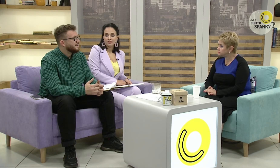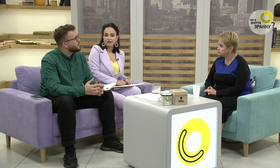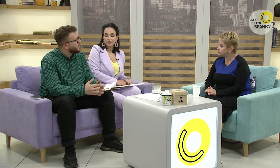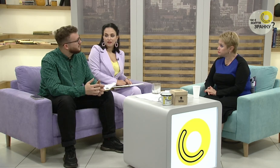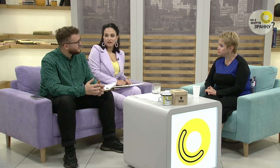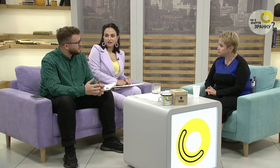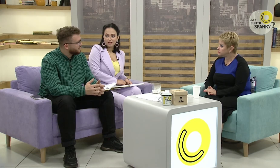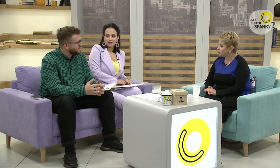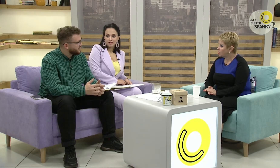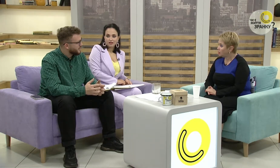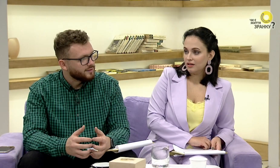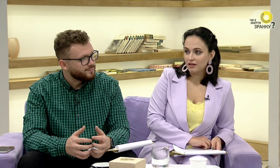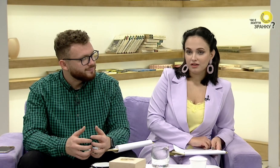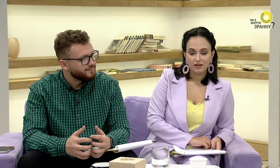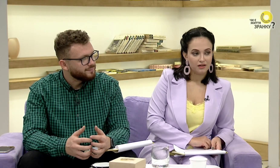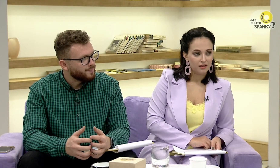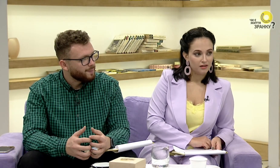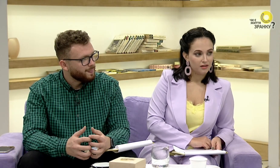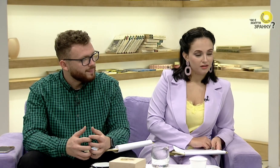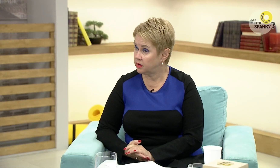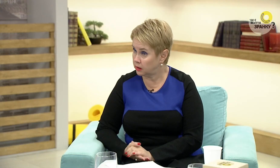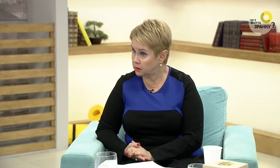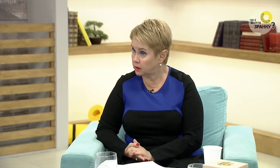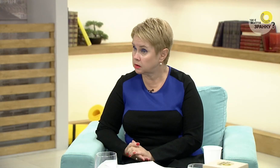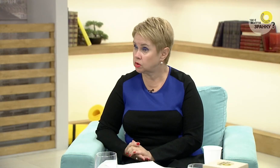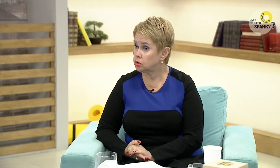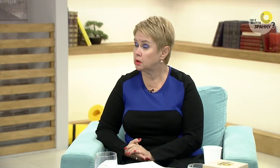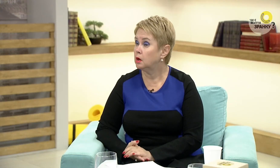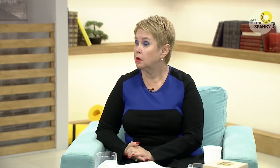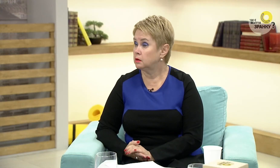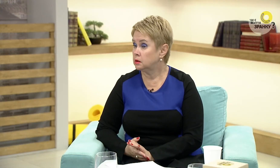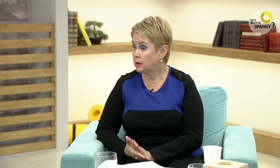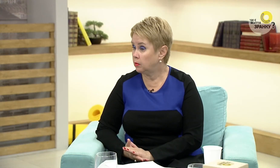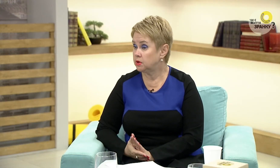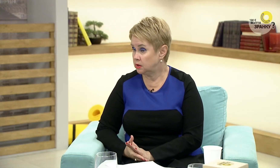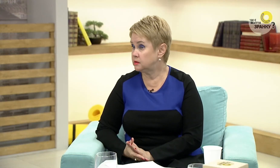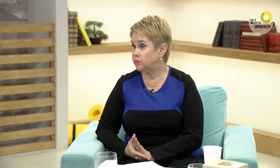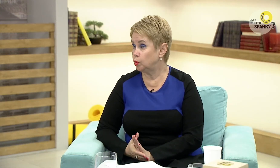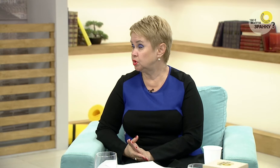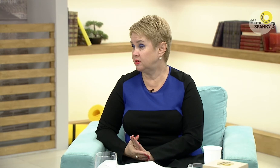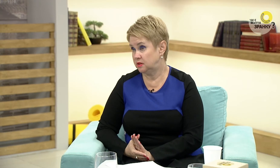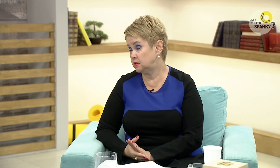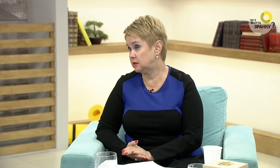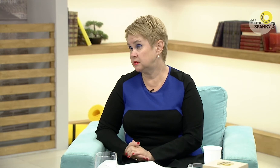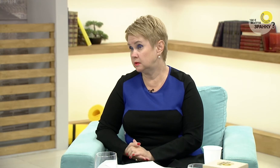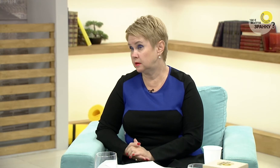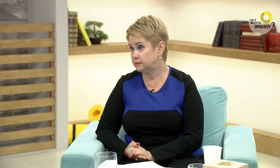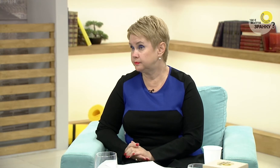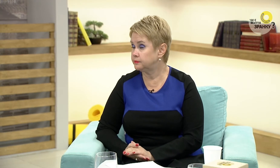у Києві це знаходиться, ви знаєте? Это центральное управление наше. І там є в Пущі-Водиці цей центр. Пущі-Водиці,